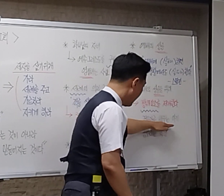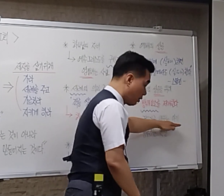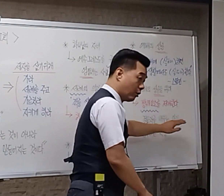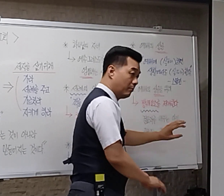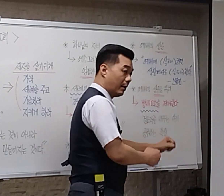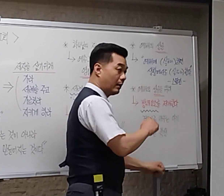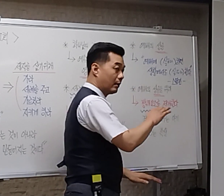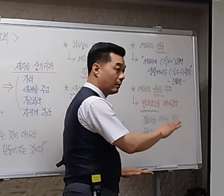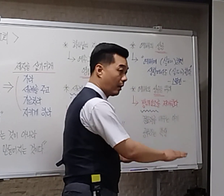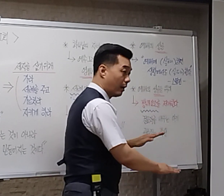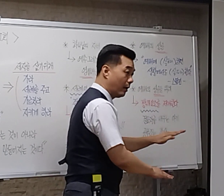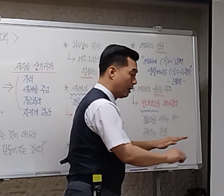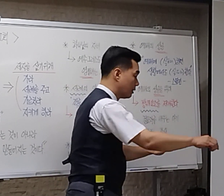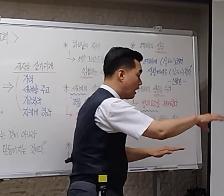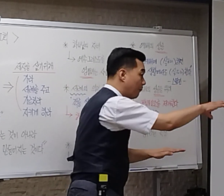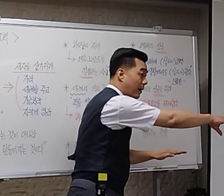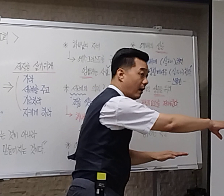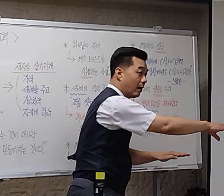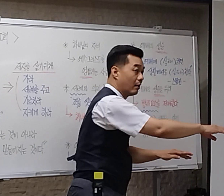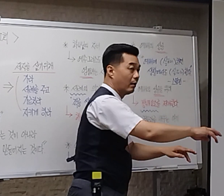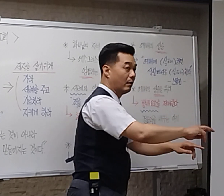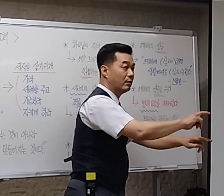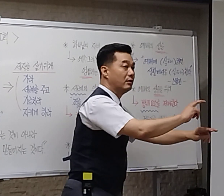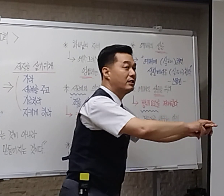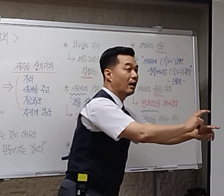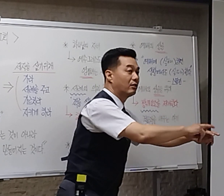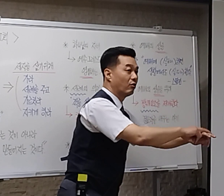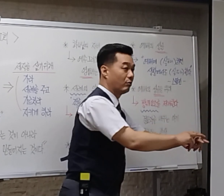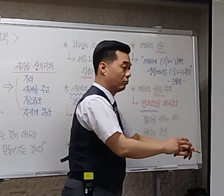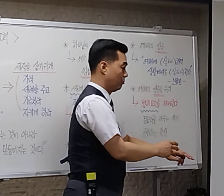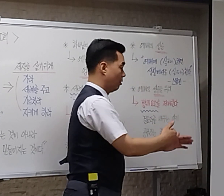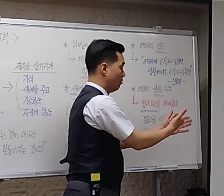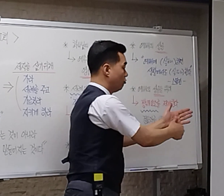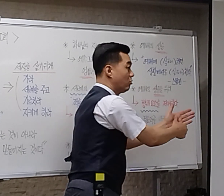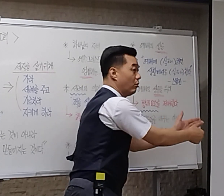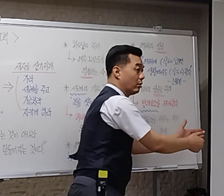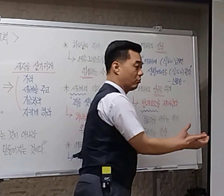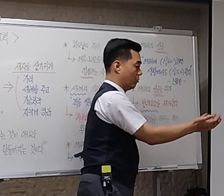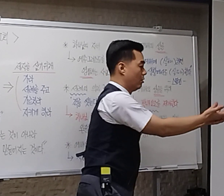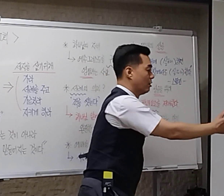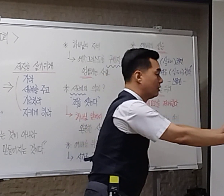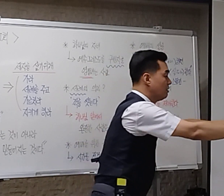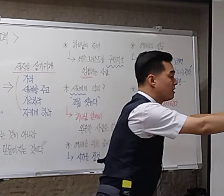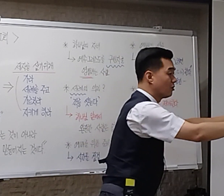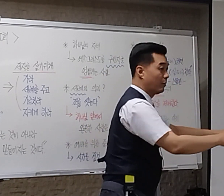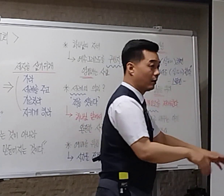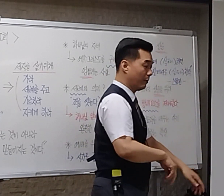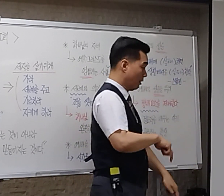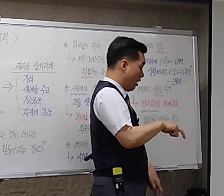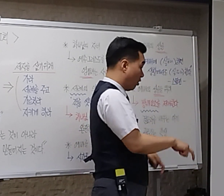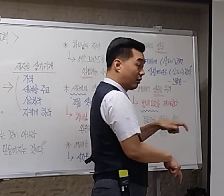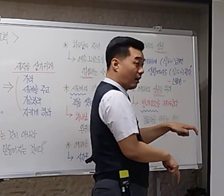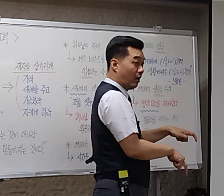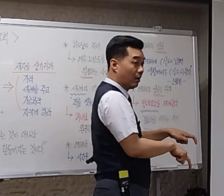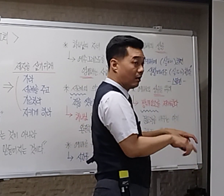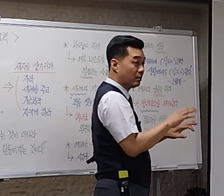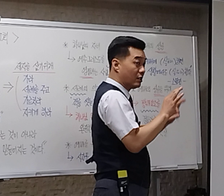아원이가 걸음마를 하는데 그 앞에 의자 같은 거 있고 물건 있고 그릇이 있고 막 이러면 걷다가